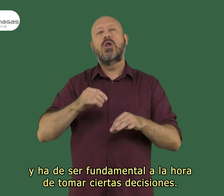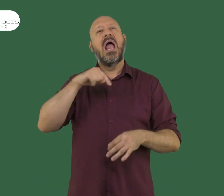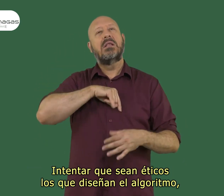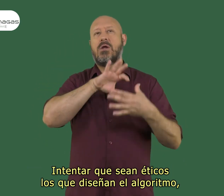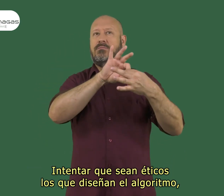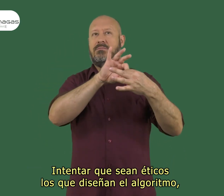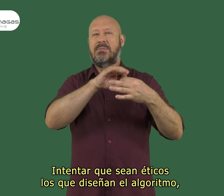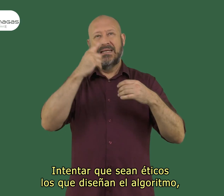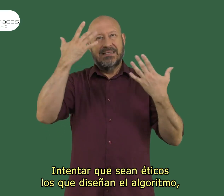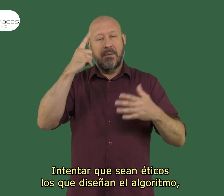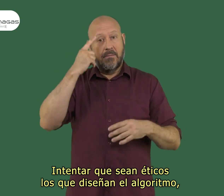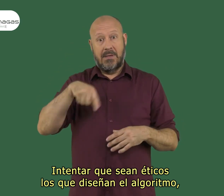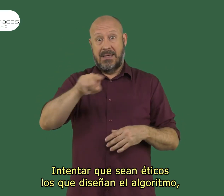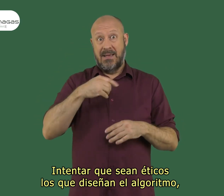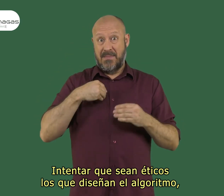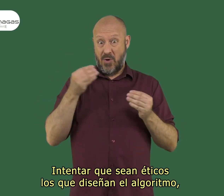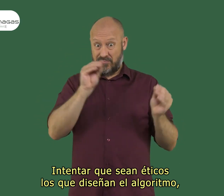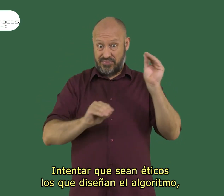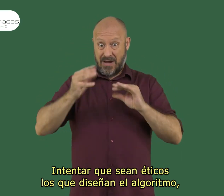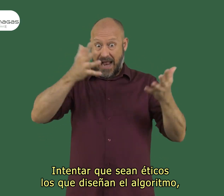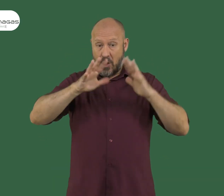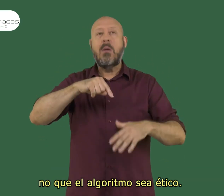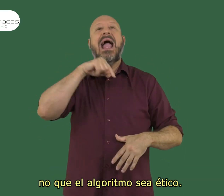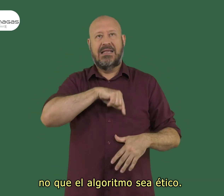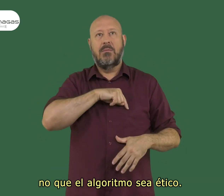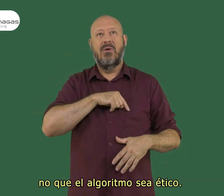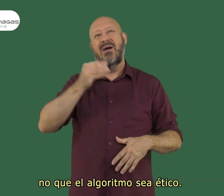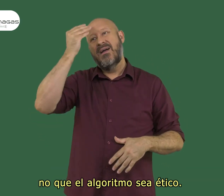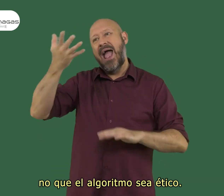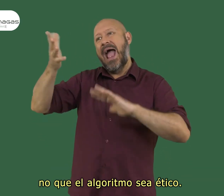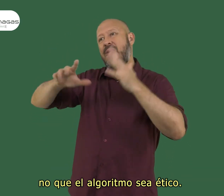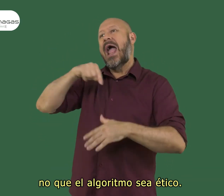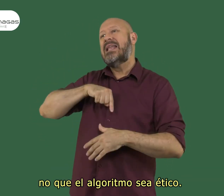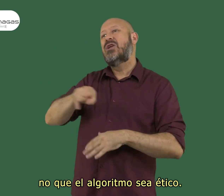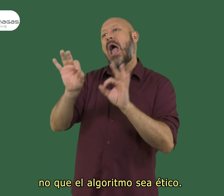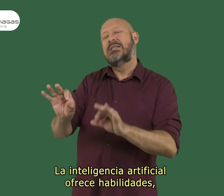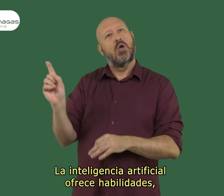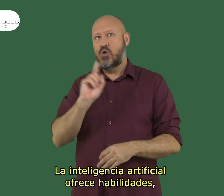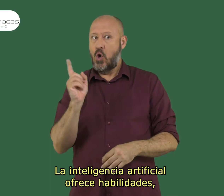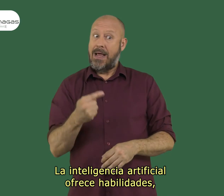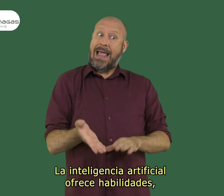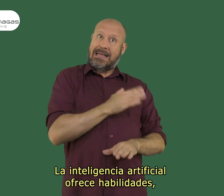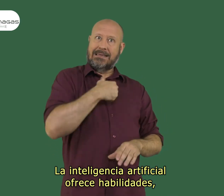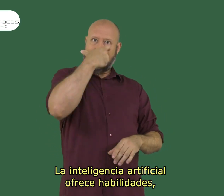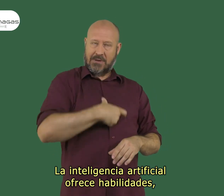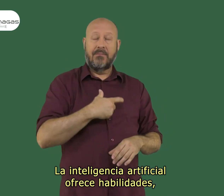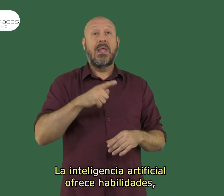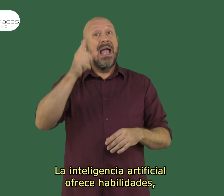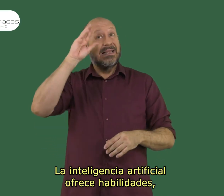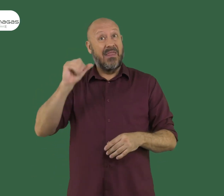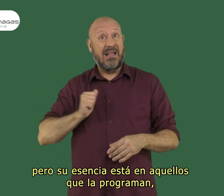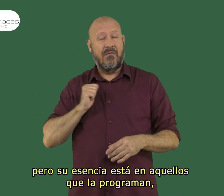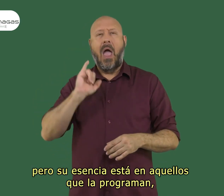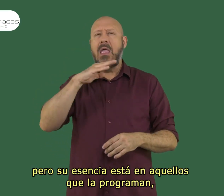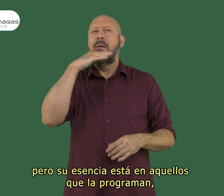decisiones. Intentar que sean éticos los que diseñan el algoritmo, no que el algoritmo sea ético. La inteligencia artificial ofrece